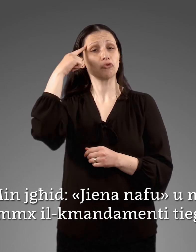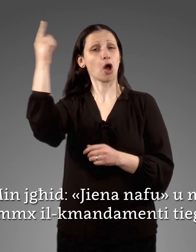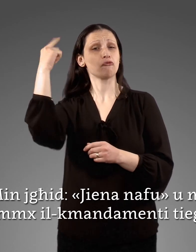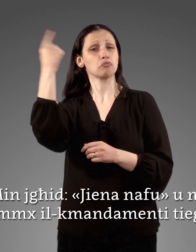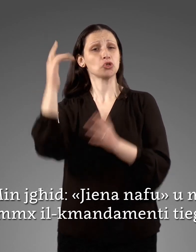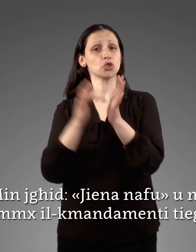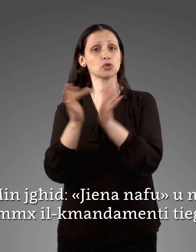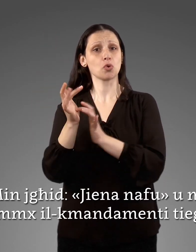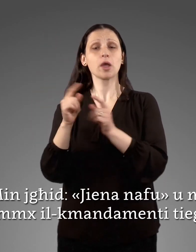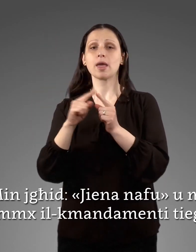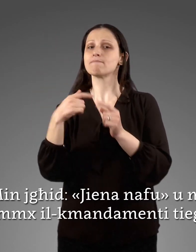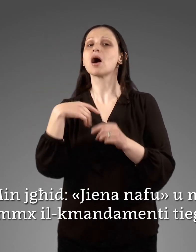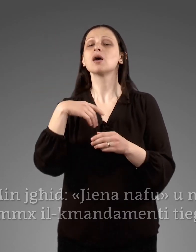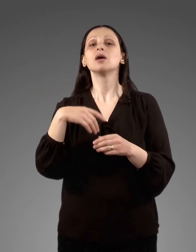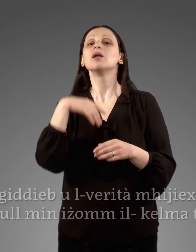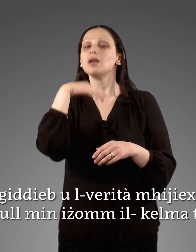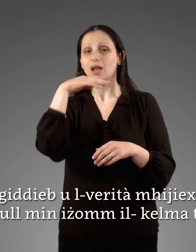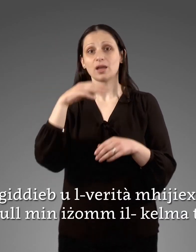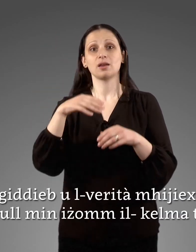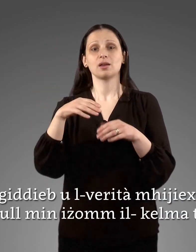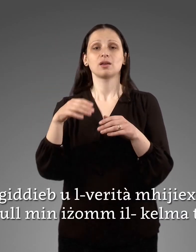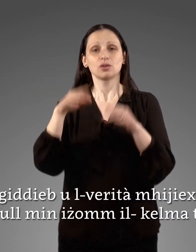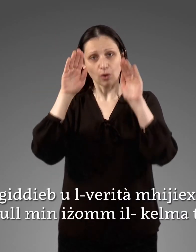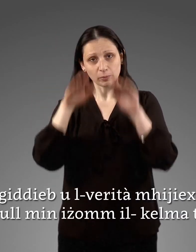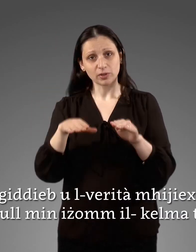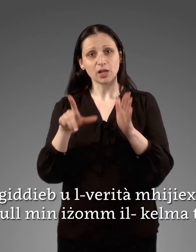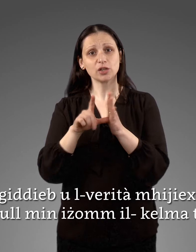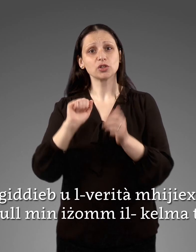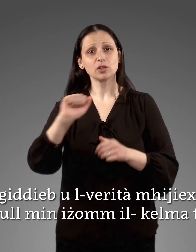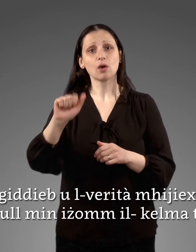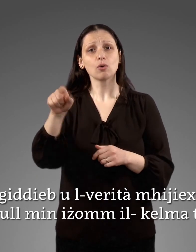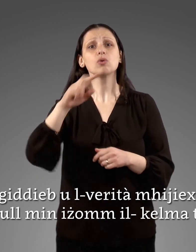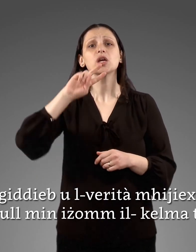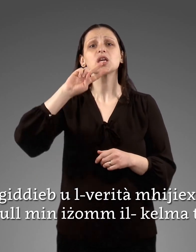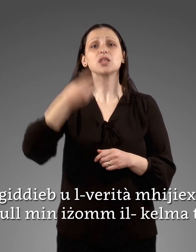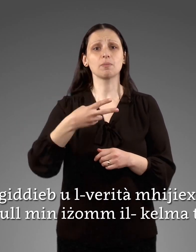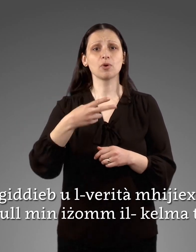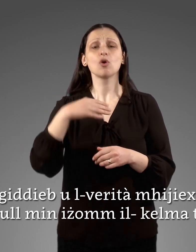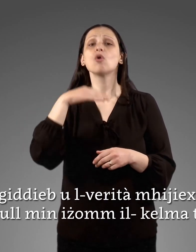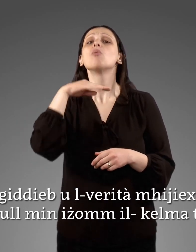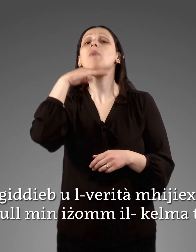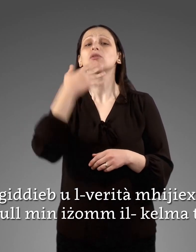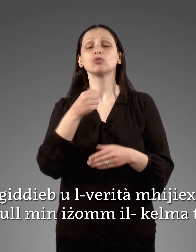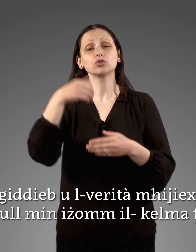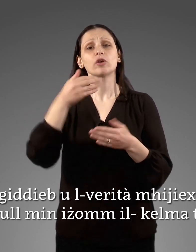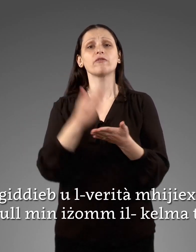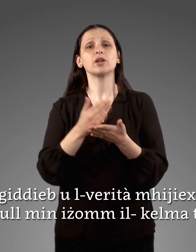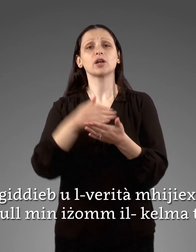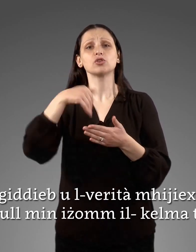ma jżomx il-kmandamenti tiegħu u giddieb u l-verità mhijiex fih. Iżda kull min